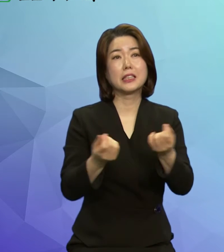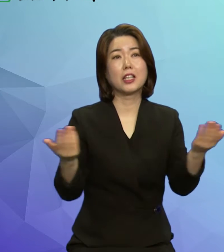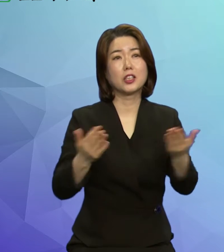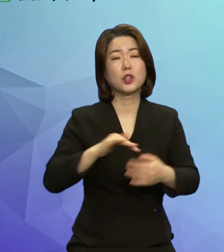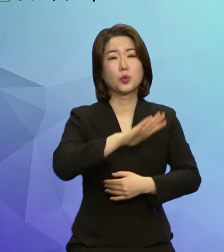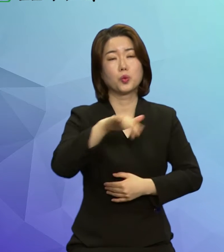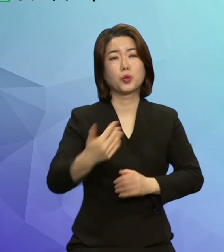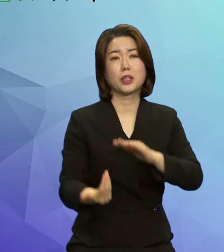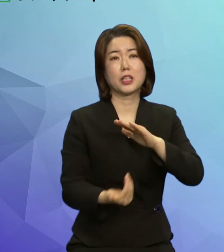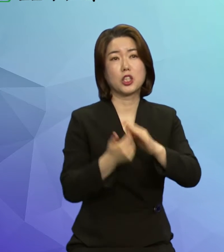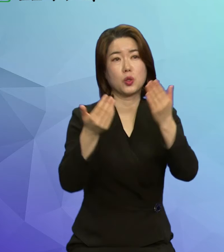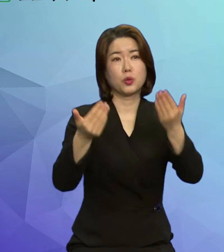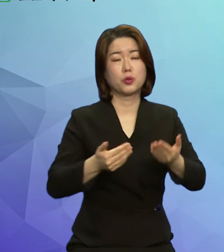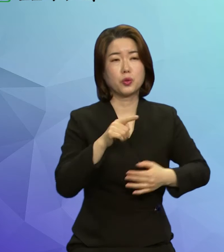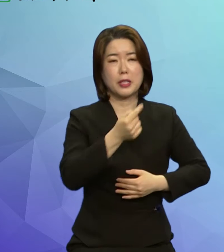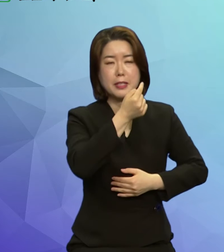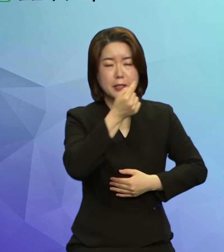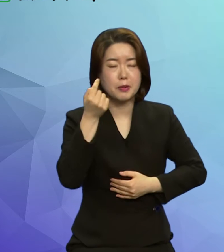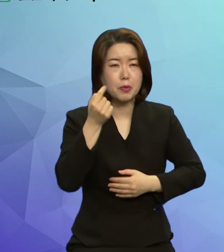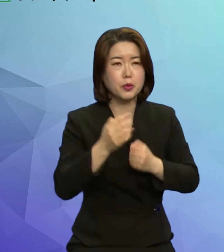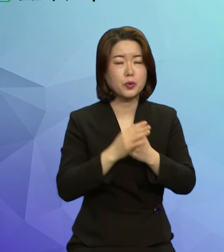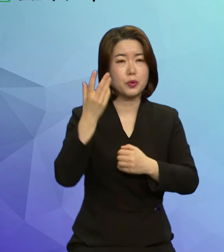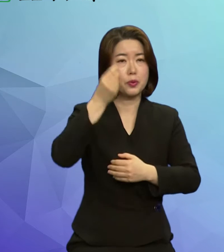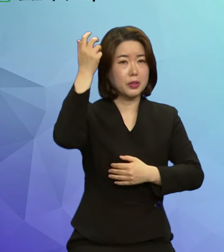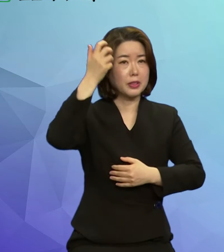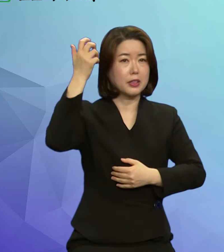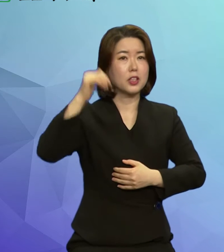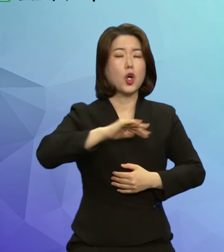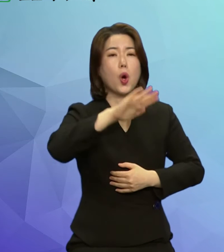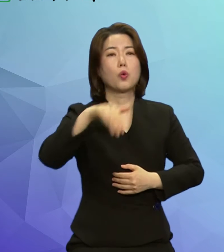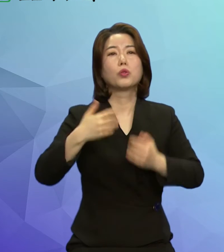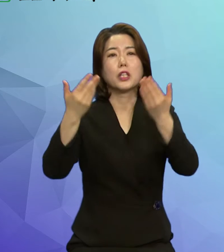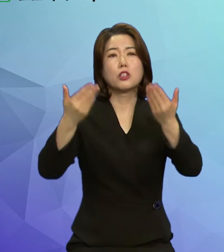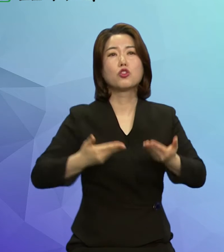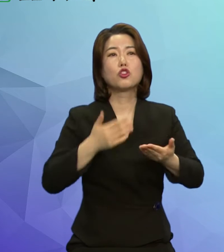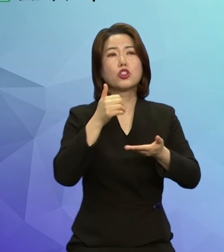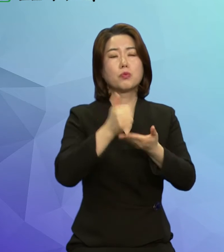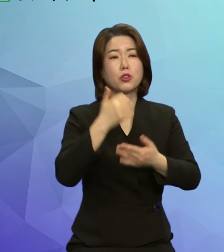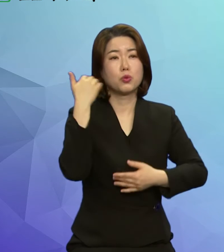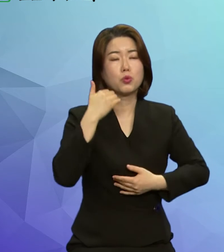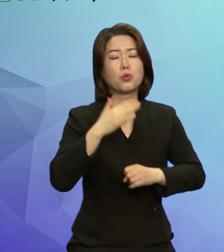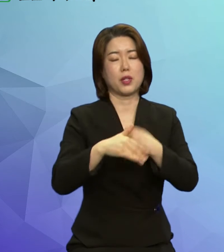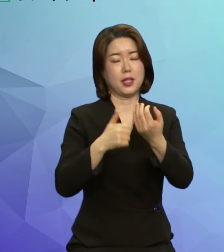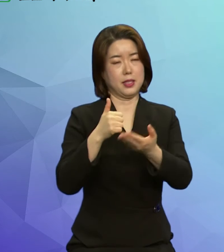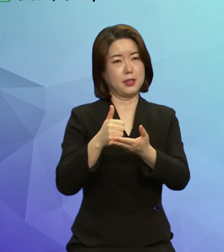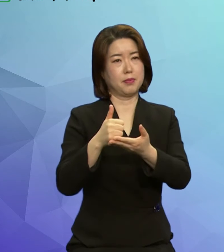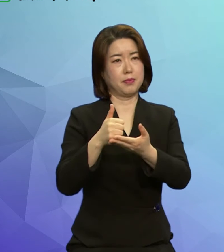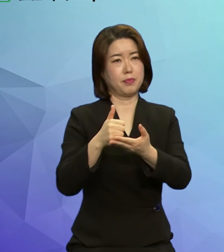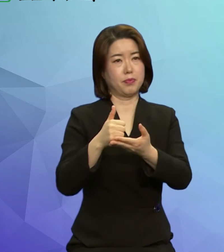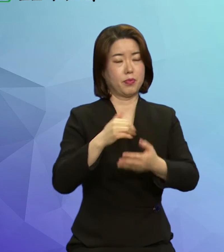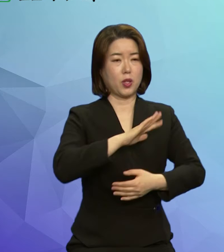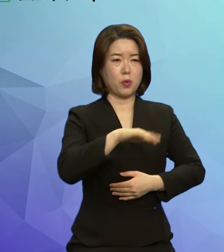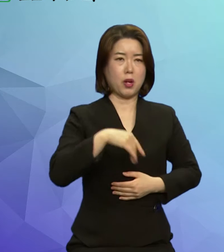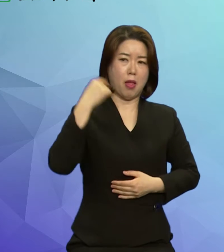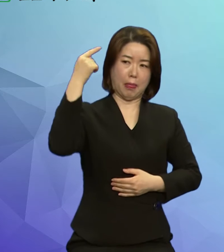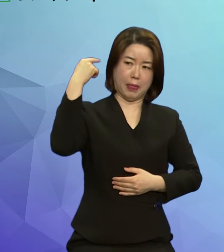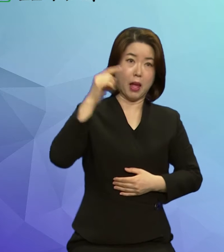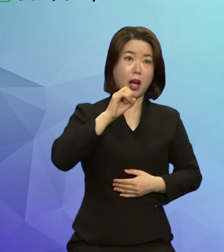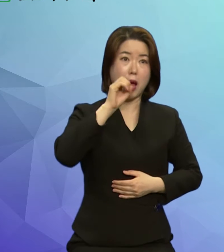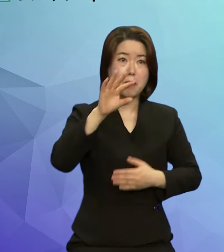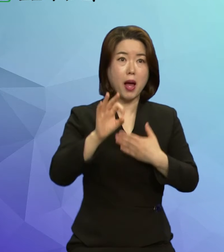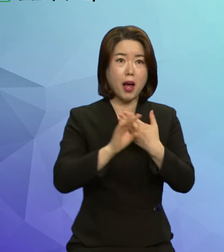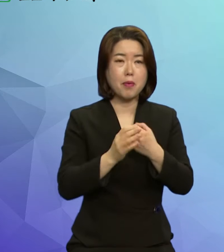우리에게 이루어 주시고 그 보증으로 성령을 우리에게 주신 분은 하나님이십니다. 우리가 미쳤다고